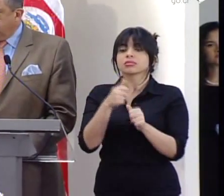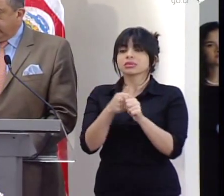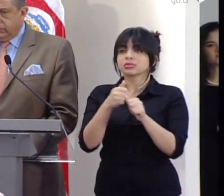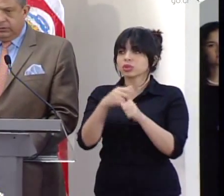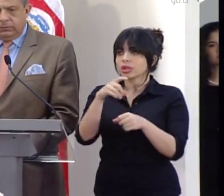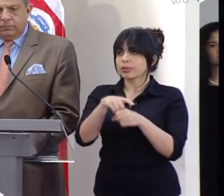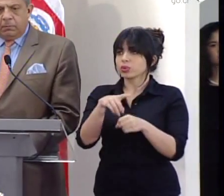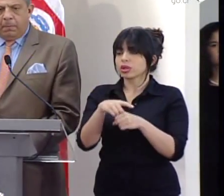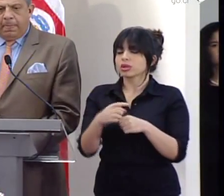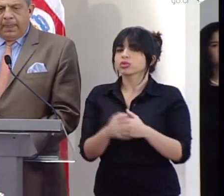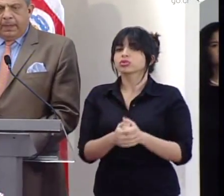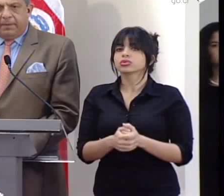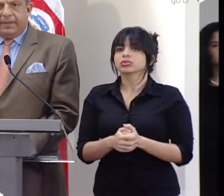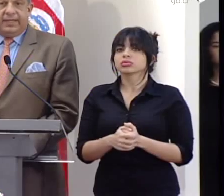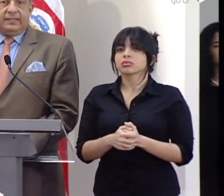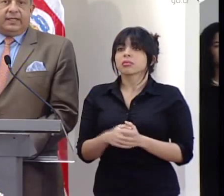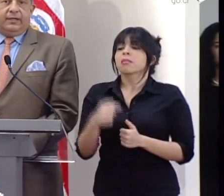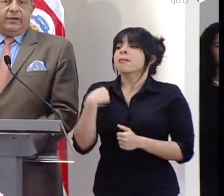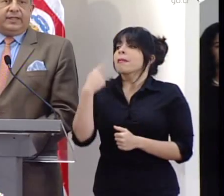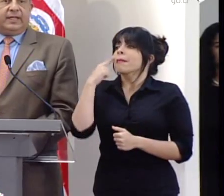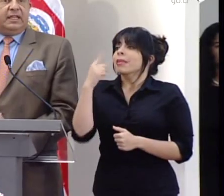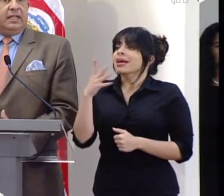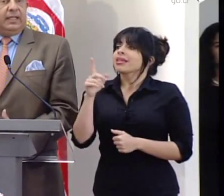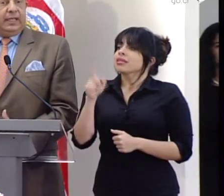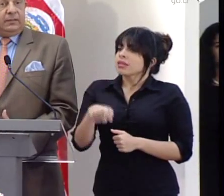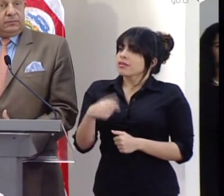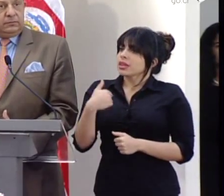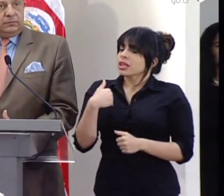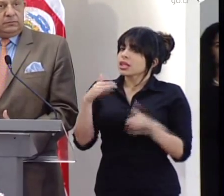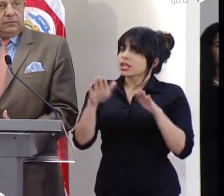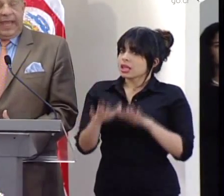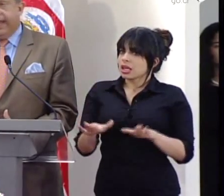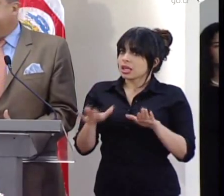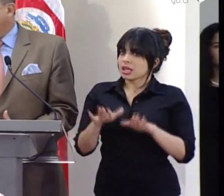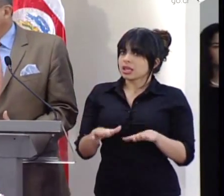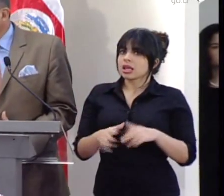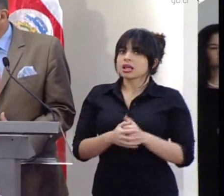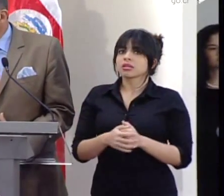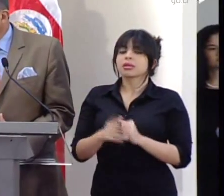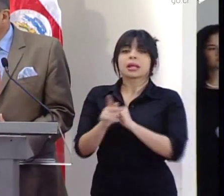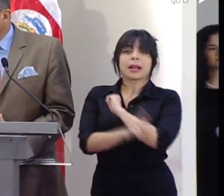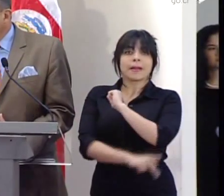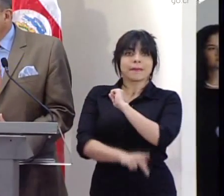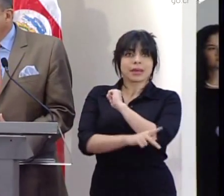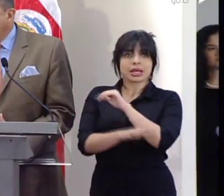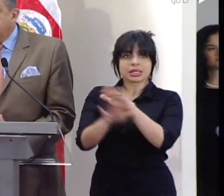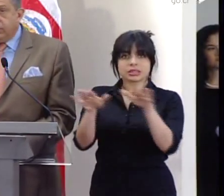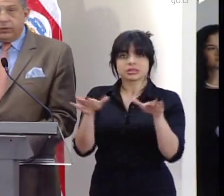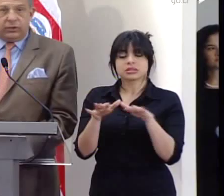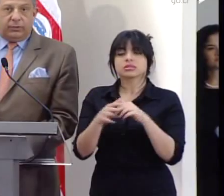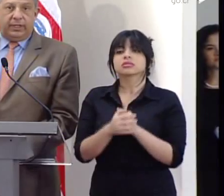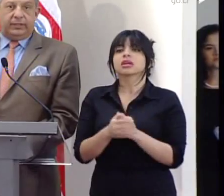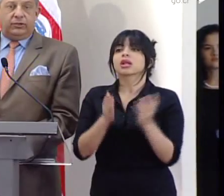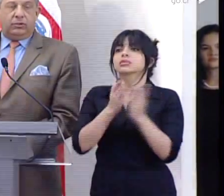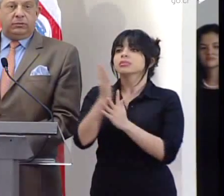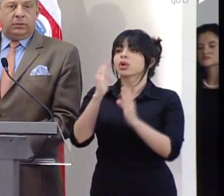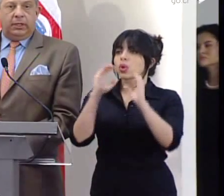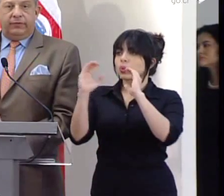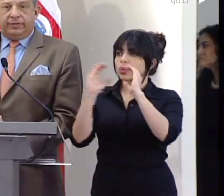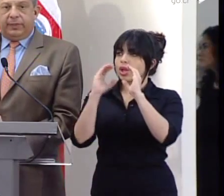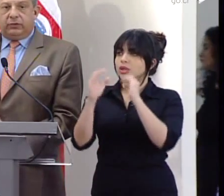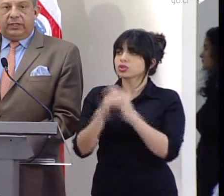señores diputados. Me parece que debe haber tranquilidad en el país, en los medios de